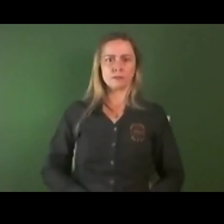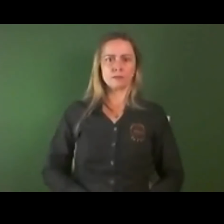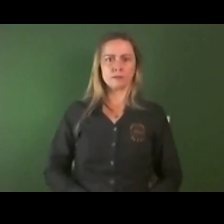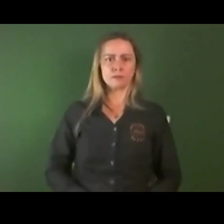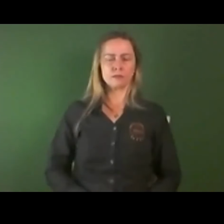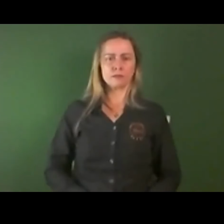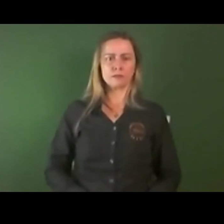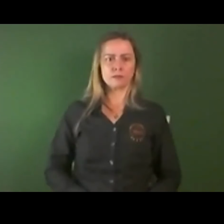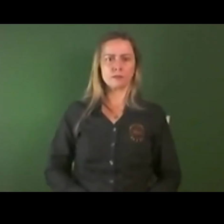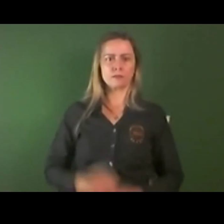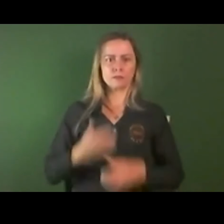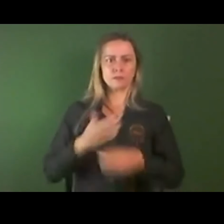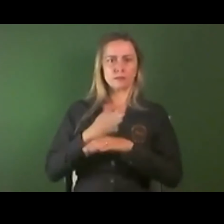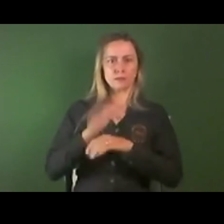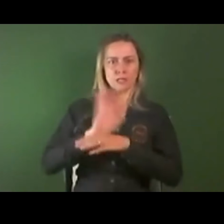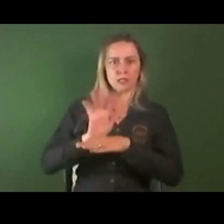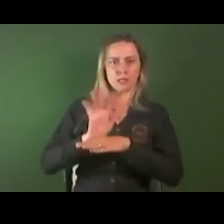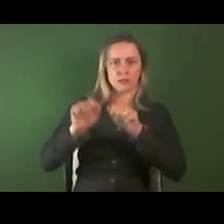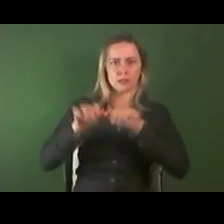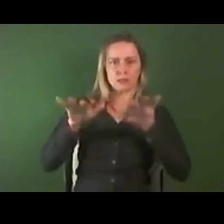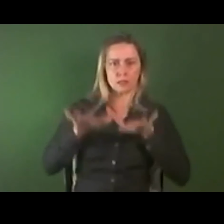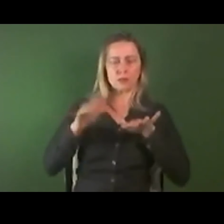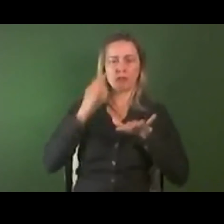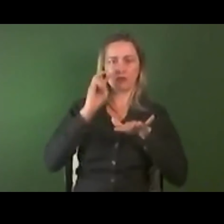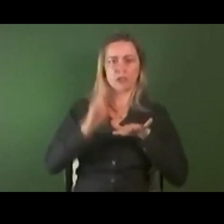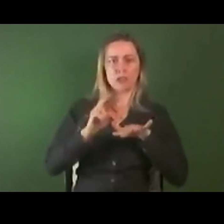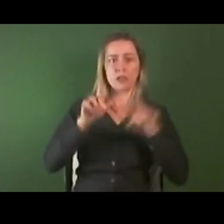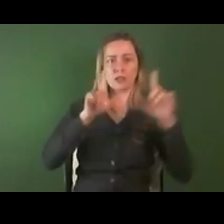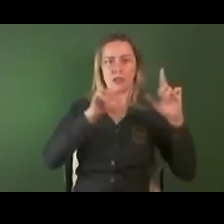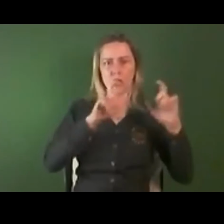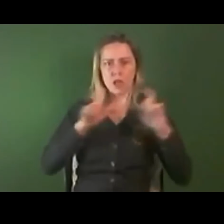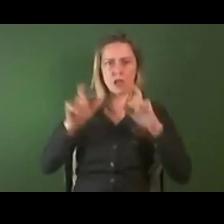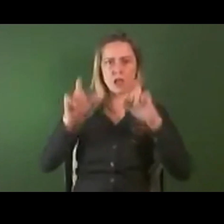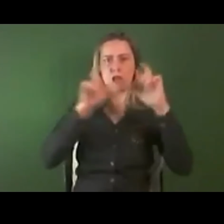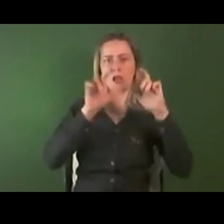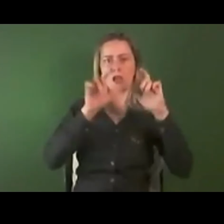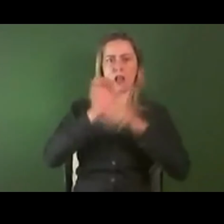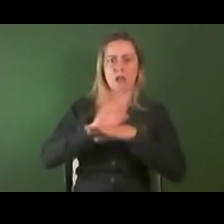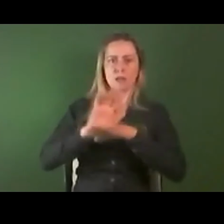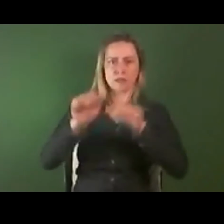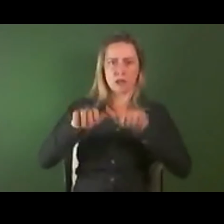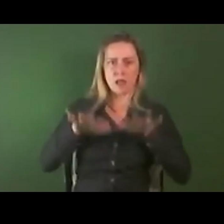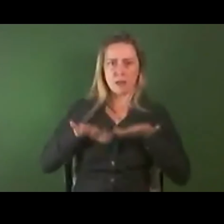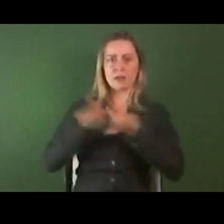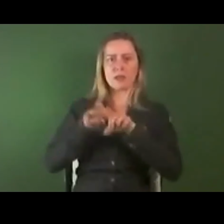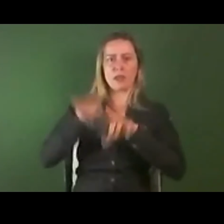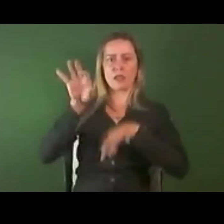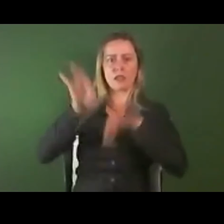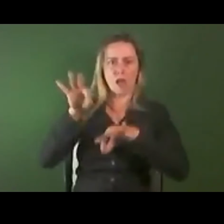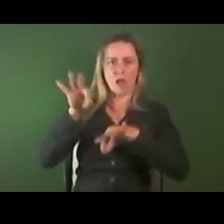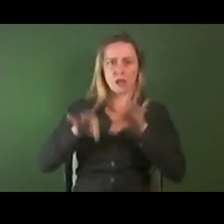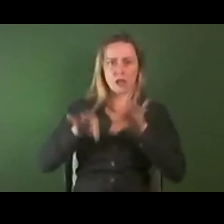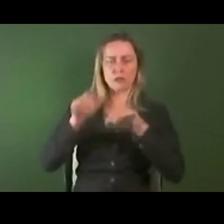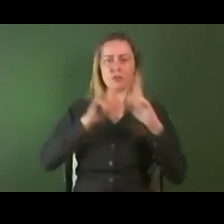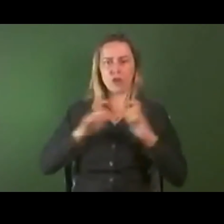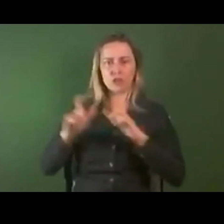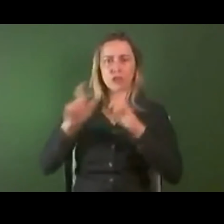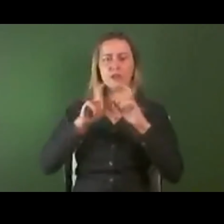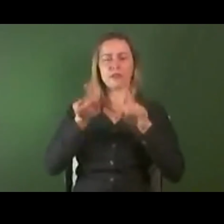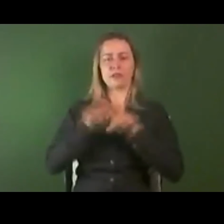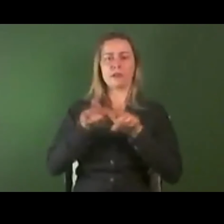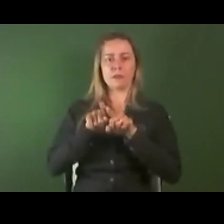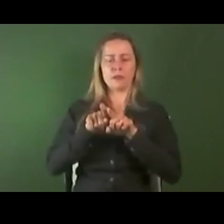Ele vai entrar em cinema pornô, vai fotografar as telas do cinema, ele vai fotografar teatro, ele vai fotografar strip, ele vai fotografar a rua, ele vai